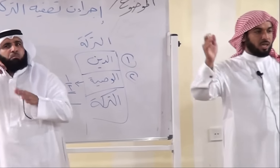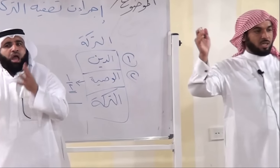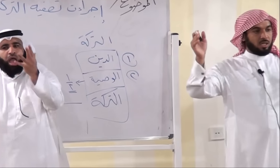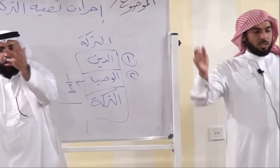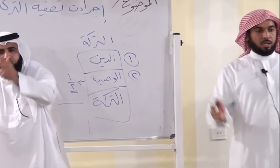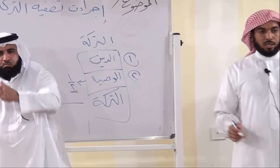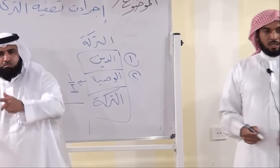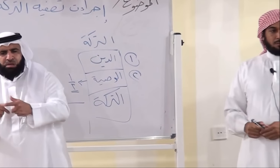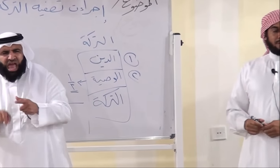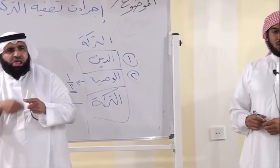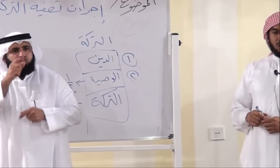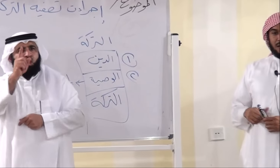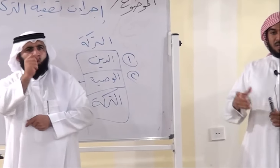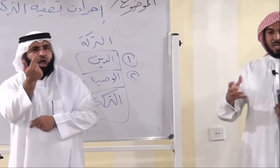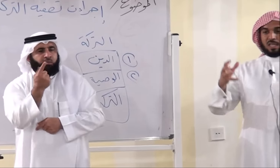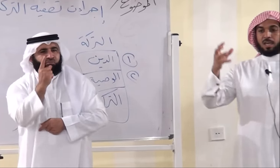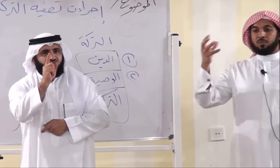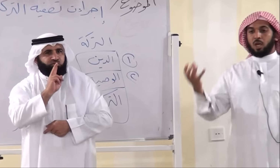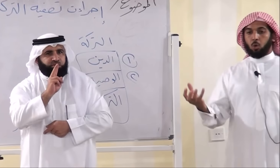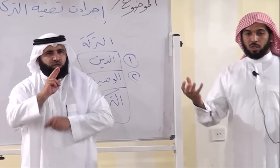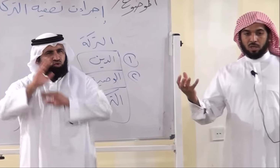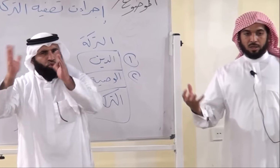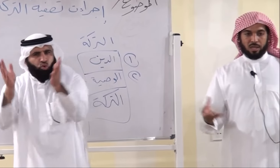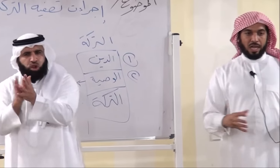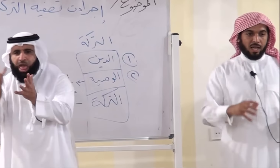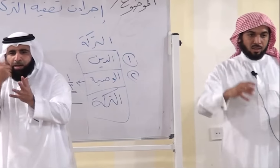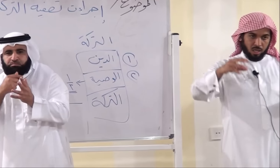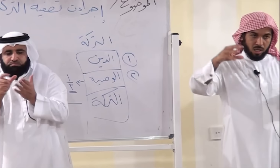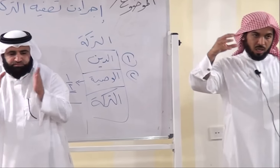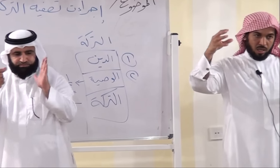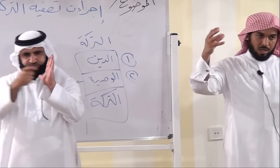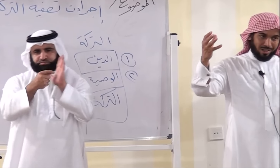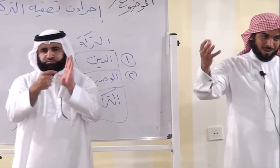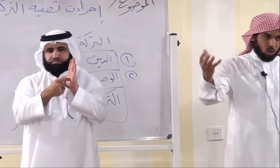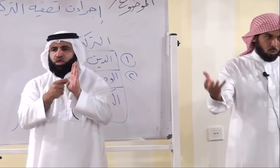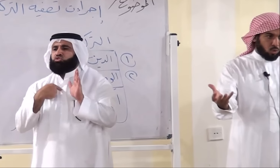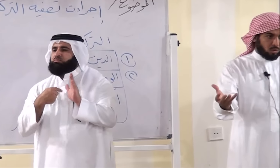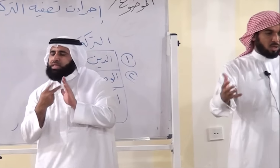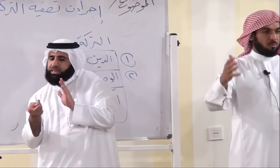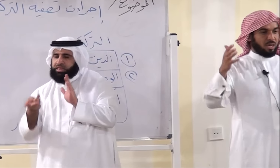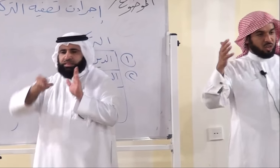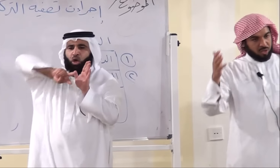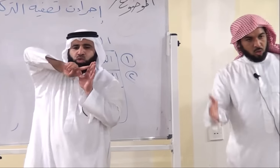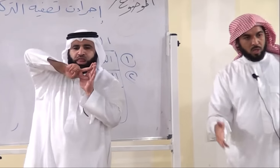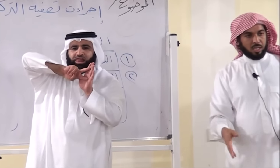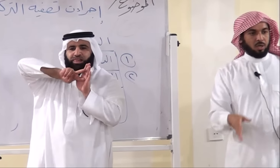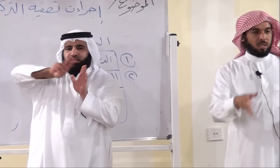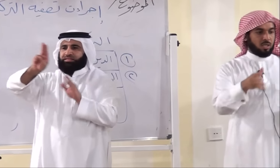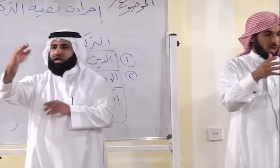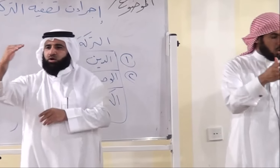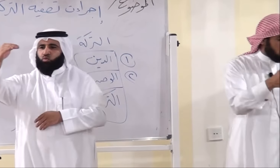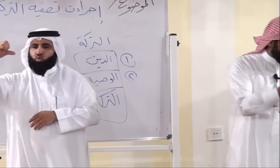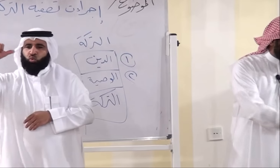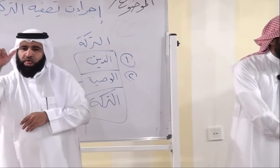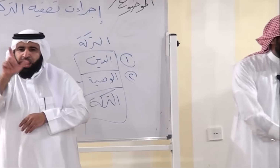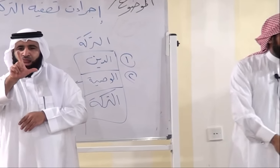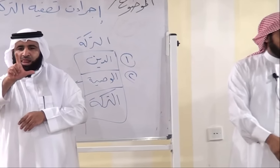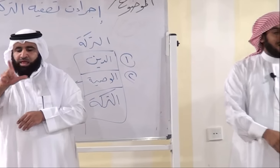نحصيها. فنجي العمليه كيف تحويل هذه الامور من الثروه الحيوانيه